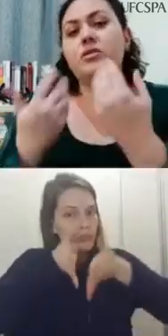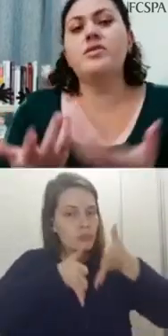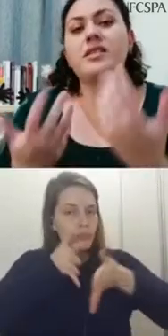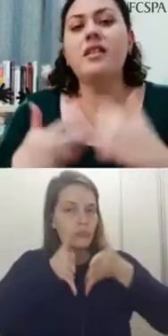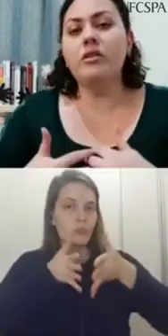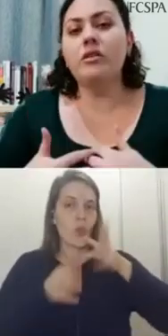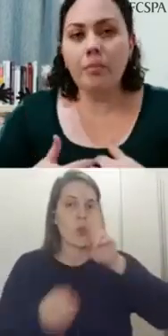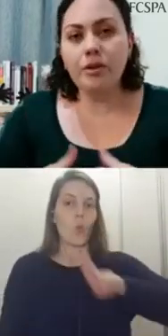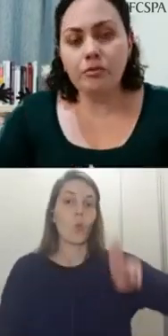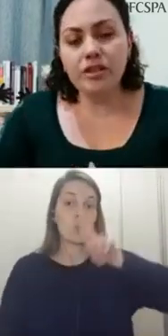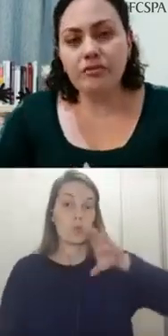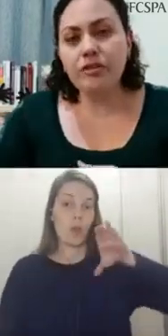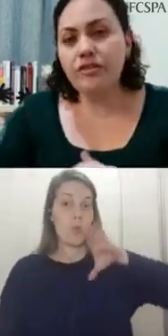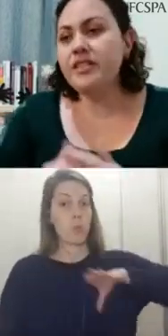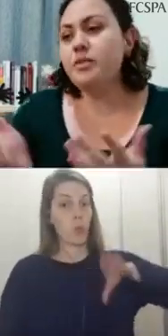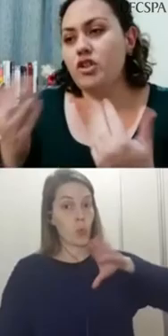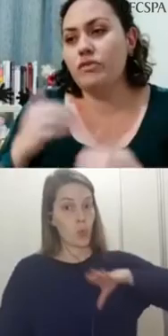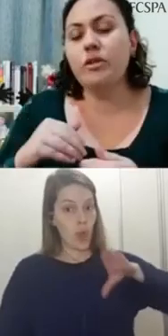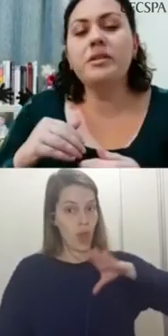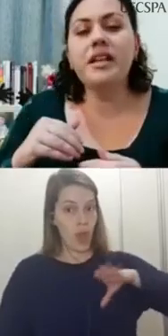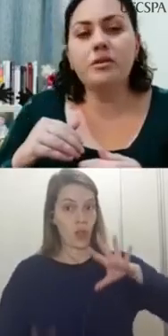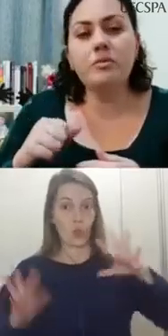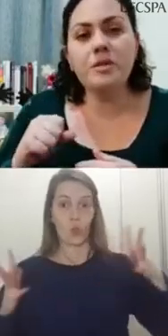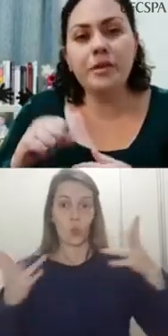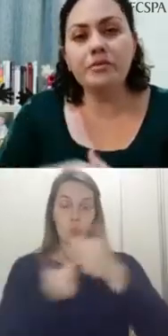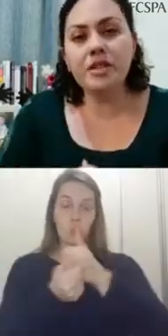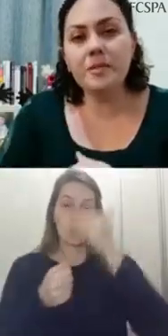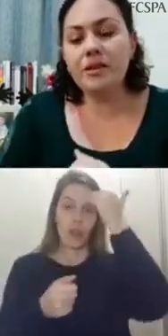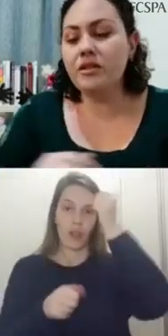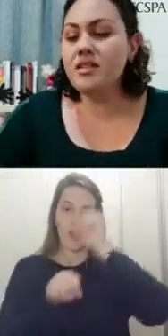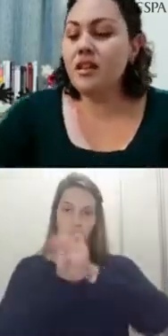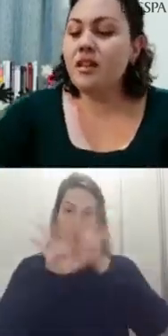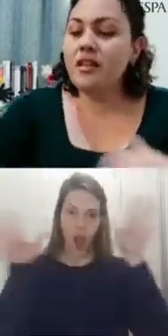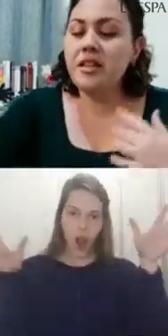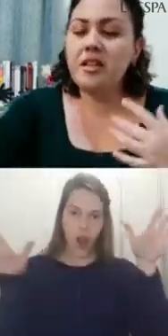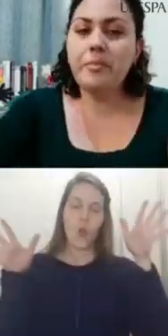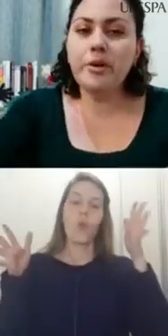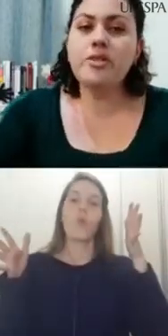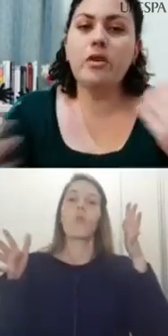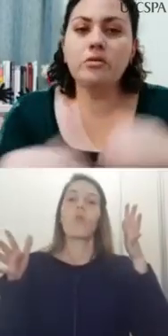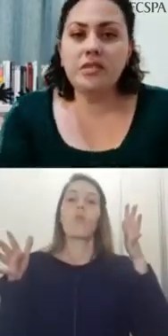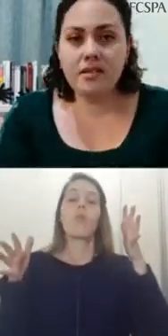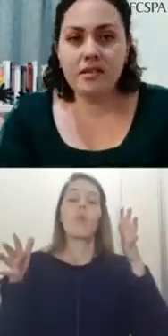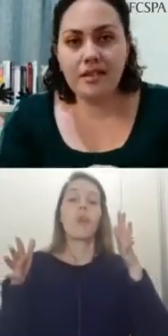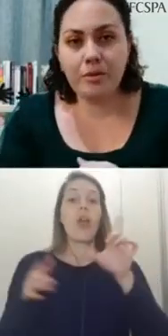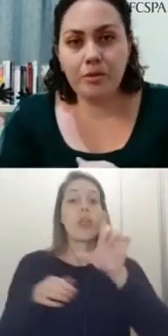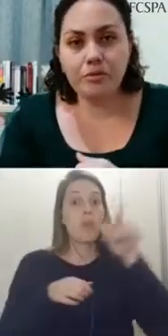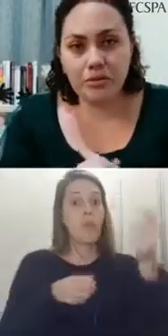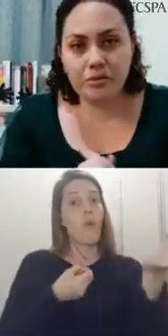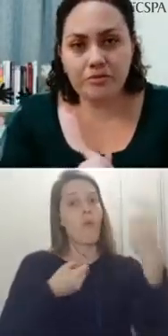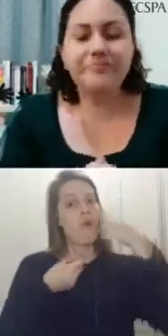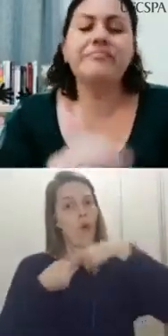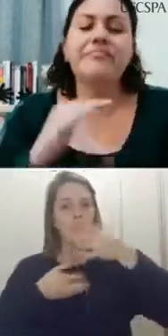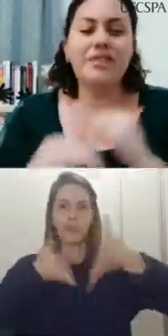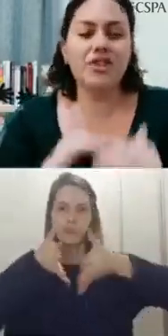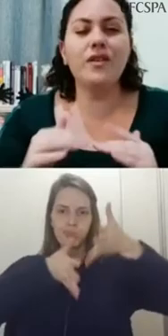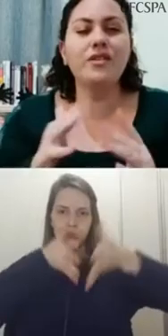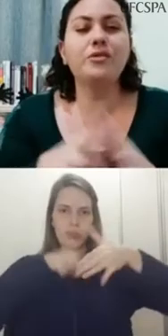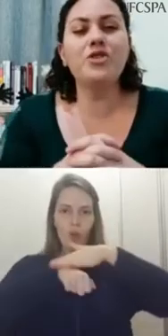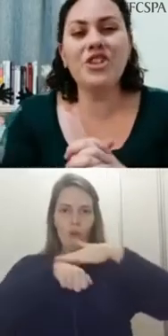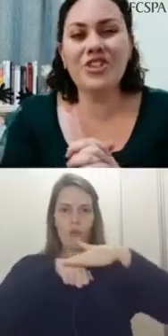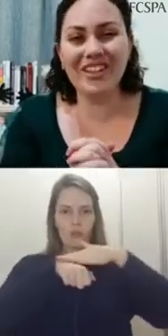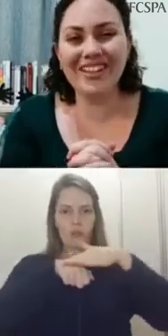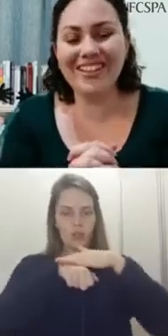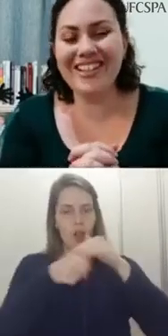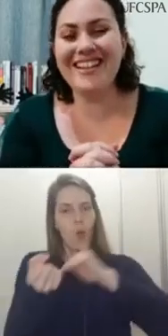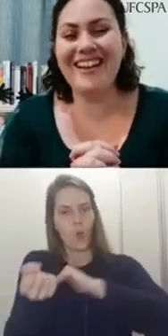para que todos entendam a pergunta que foi feita, porque já foi mandado algumas perguntas para nós, e depois volto a sinalizar para o Augusto. Mas a gente vai dando